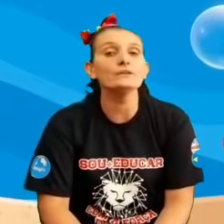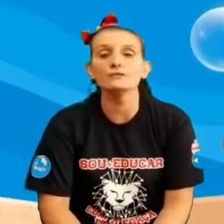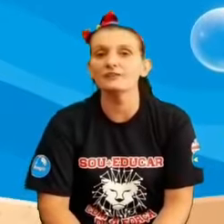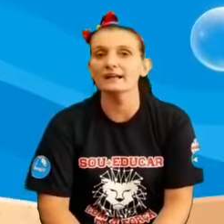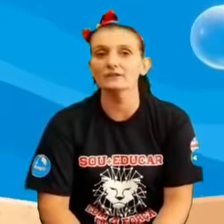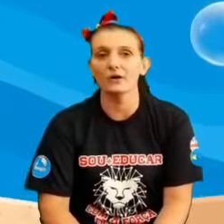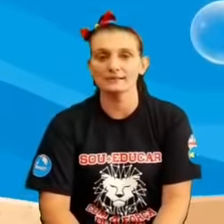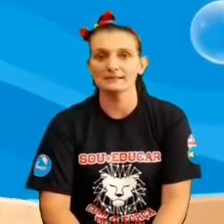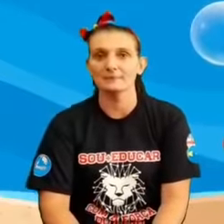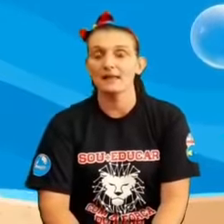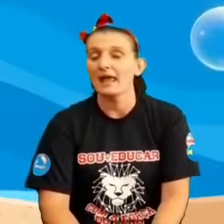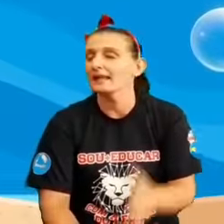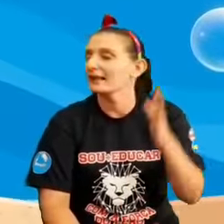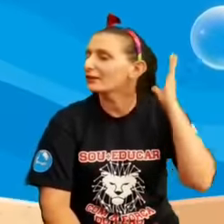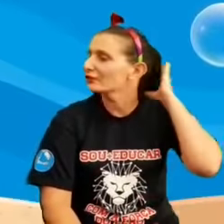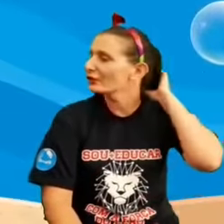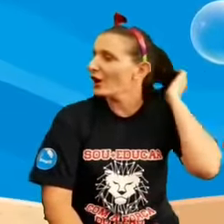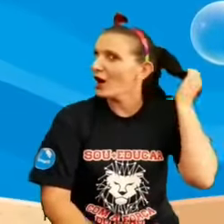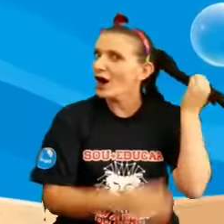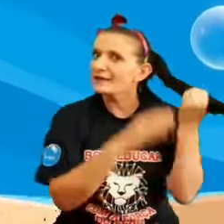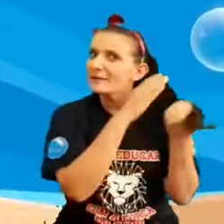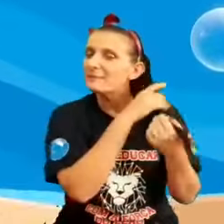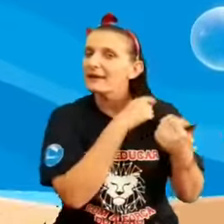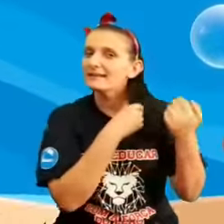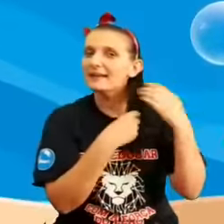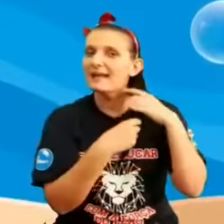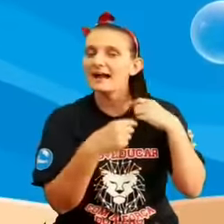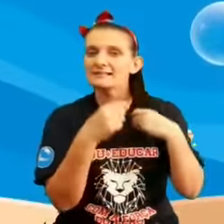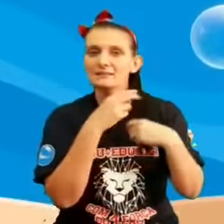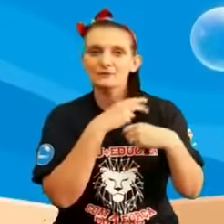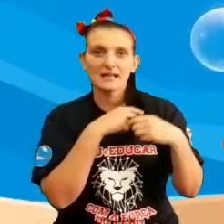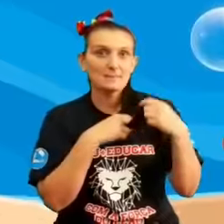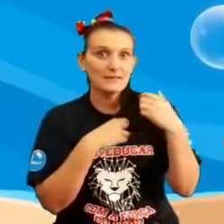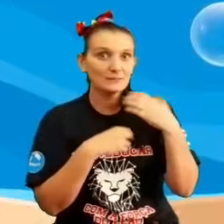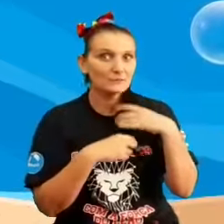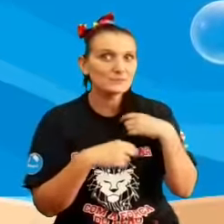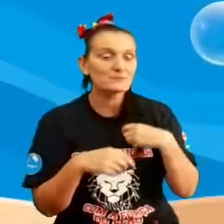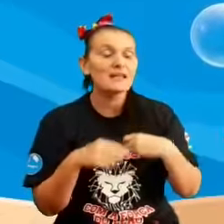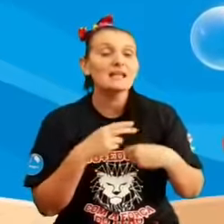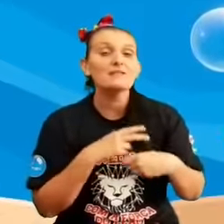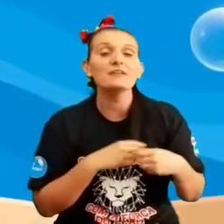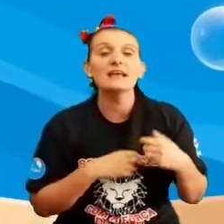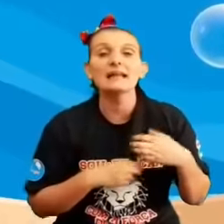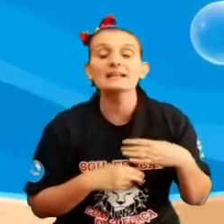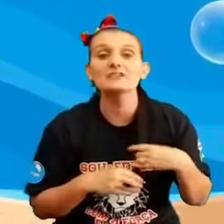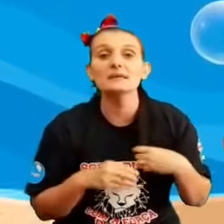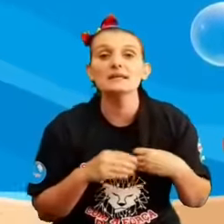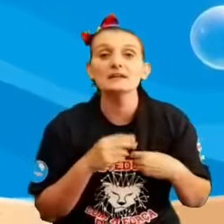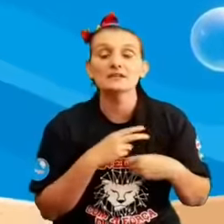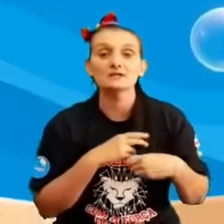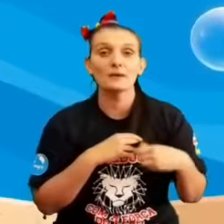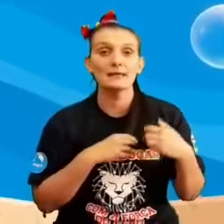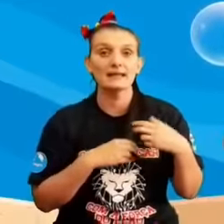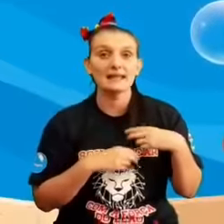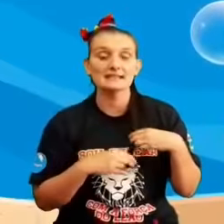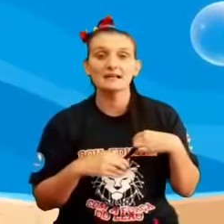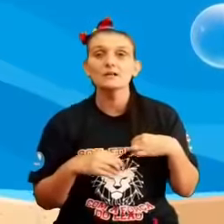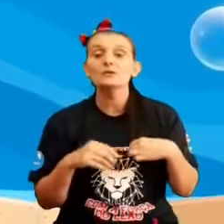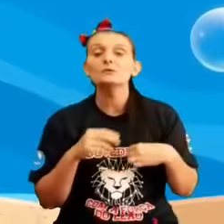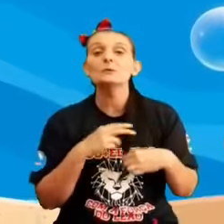muito vaidosa. Ela adora pentear seus cabelos e ficar admirando a sua beleza no